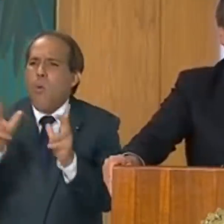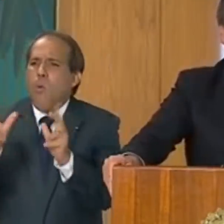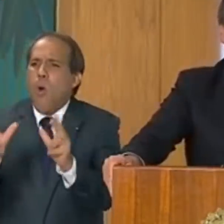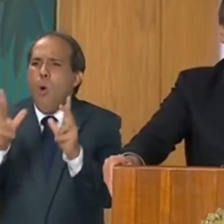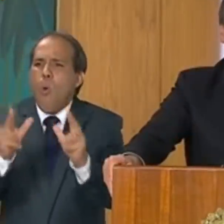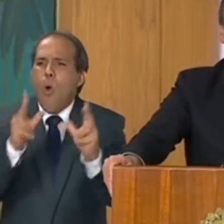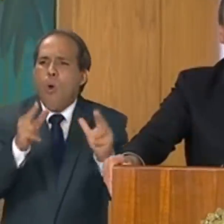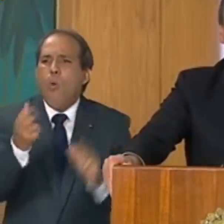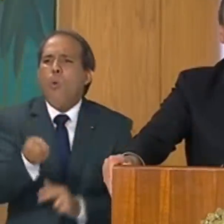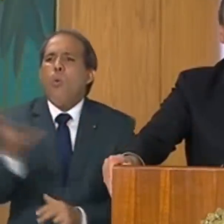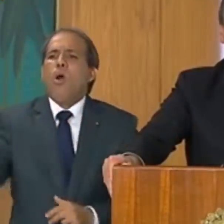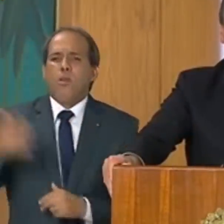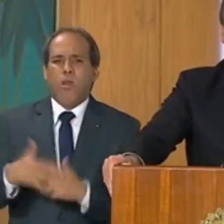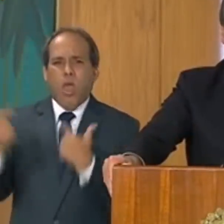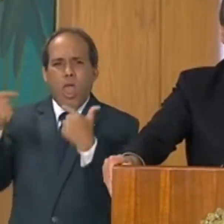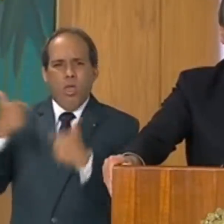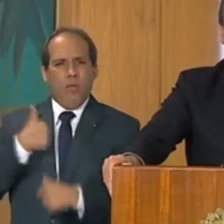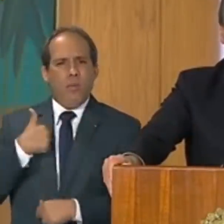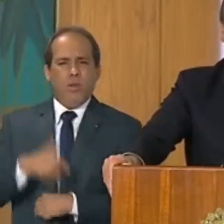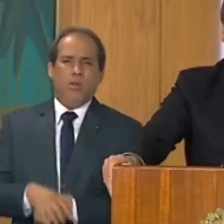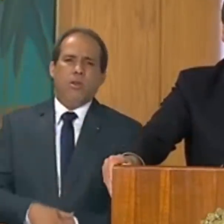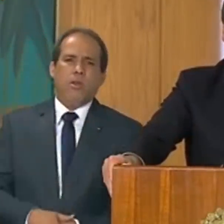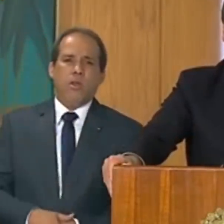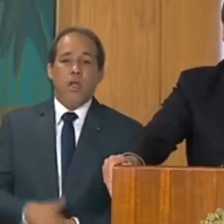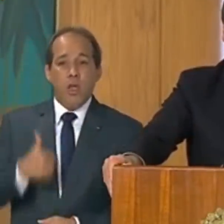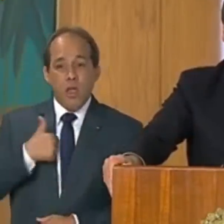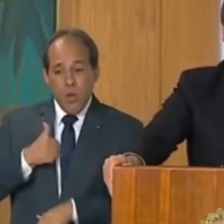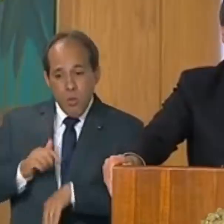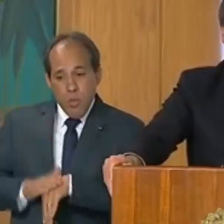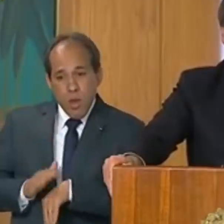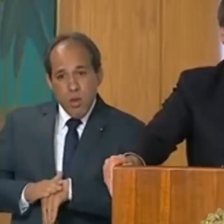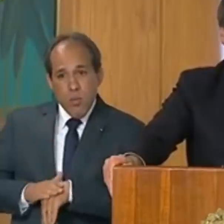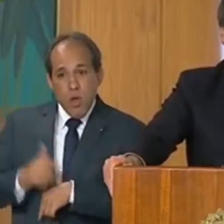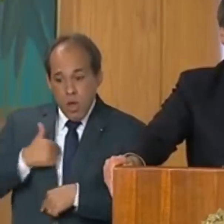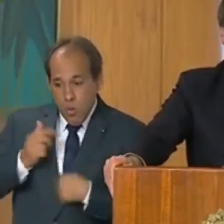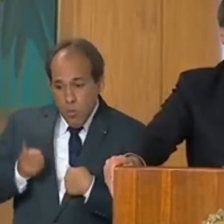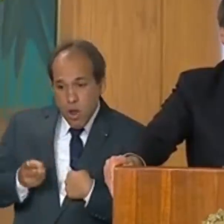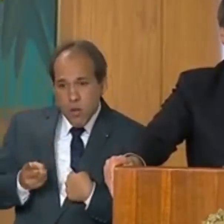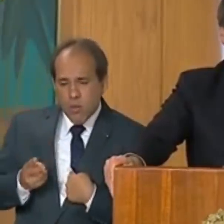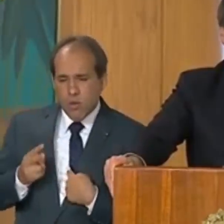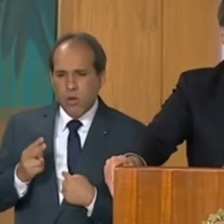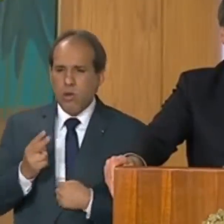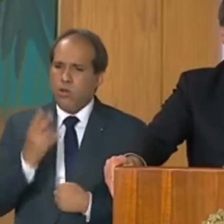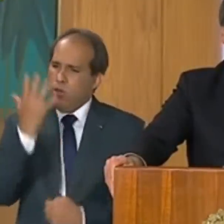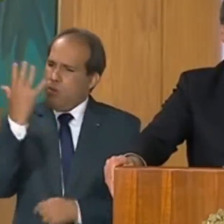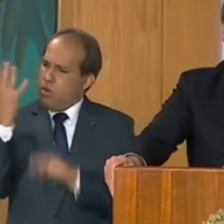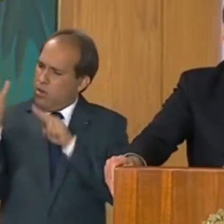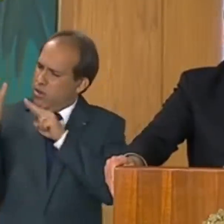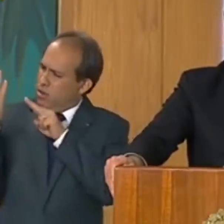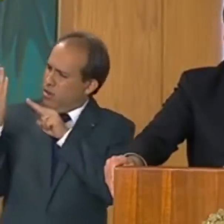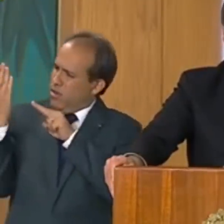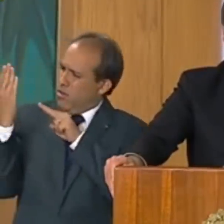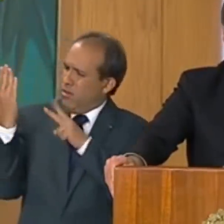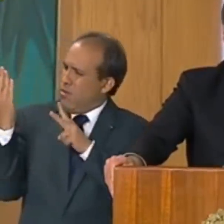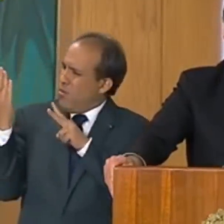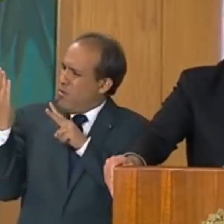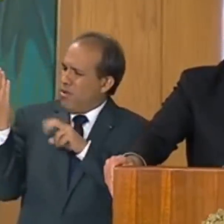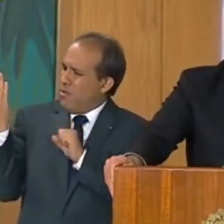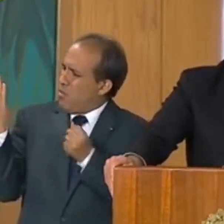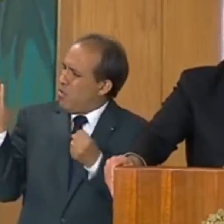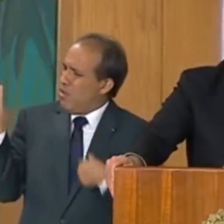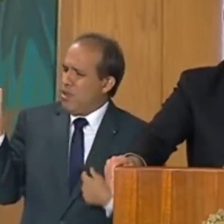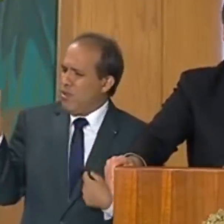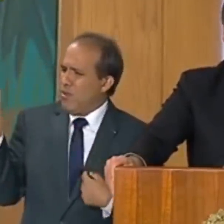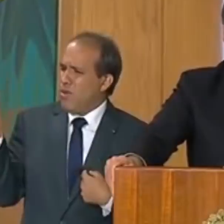Quantos zombaram? Eu mesmo me olhava no espelho de vez em quando e falava, o que eu